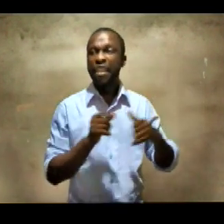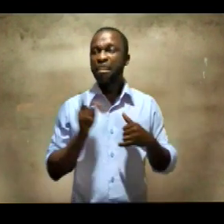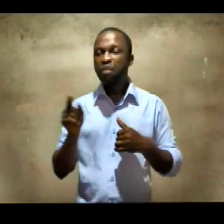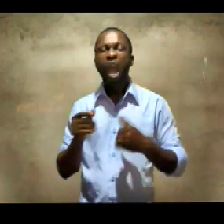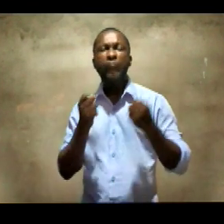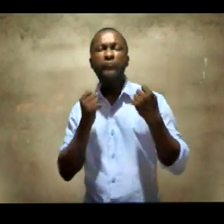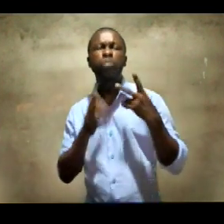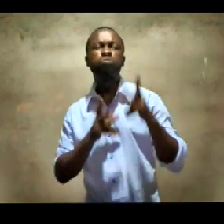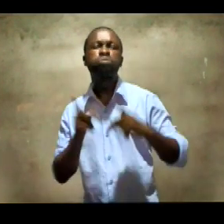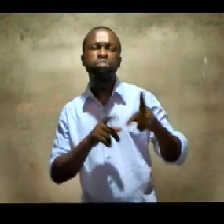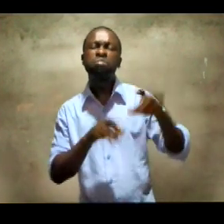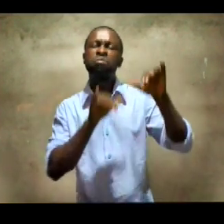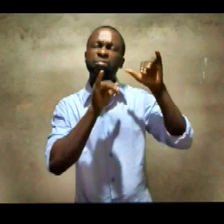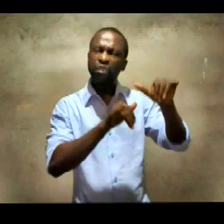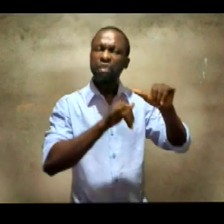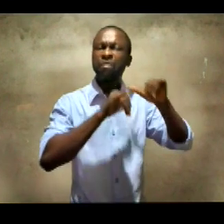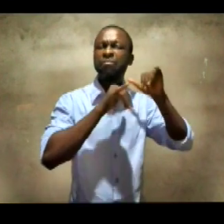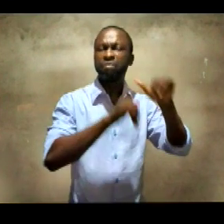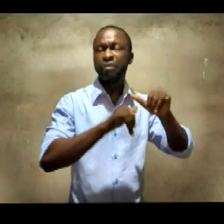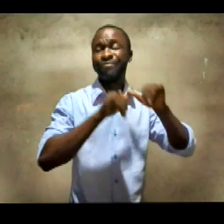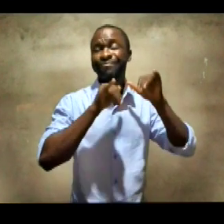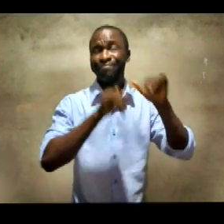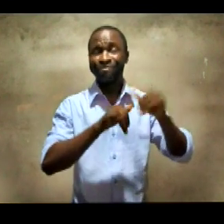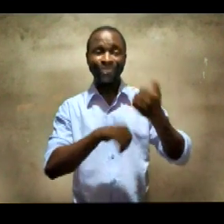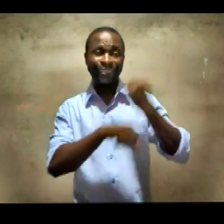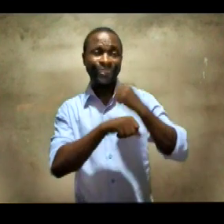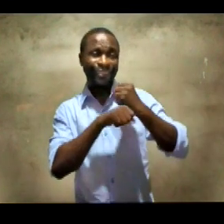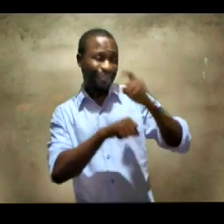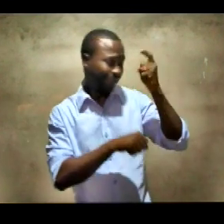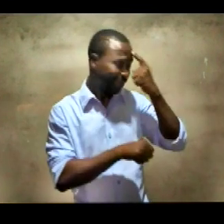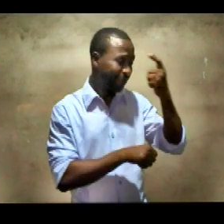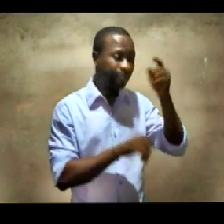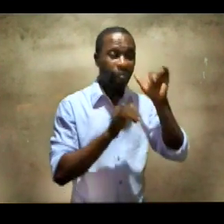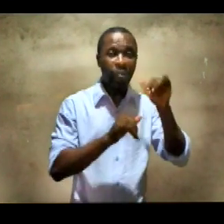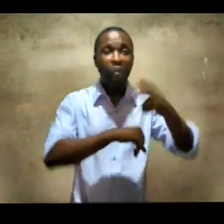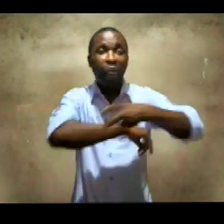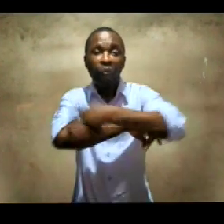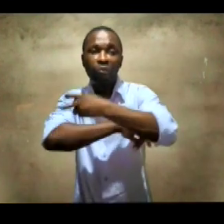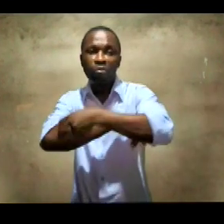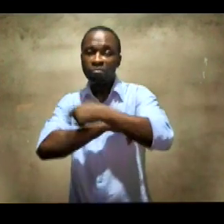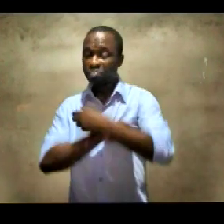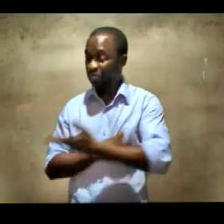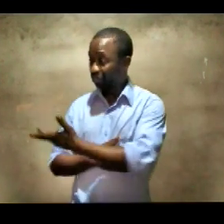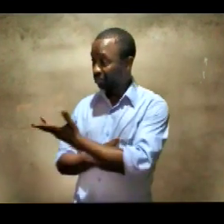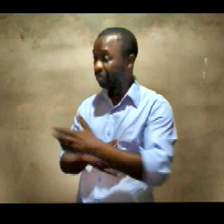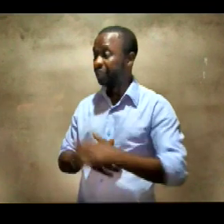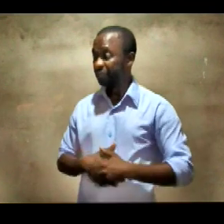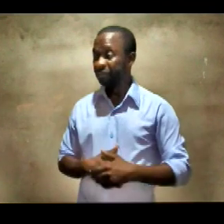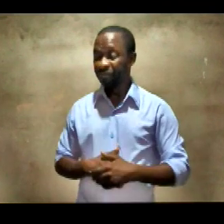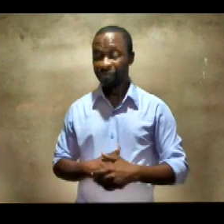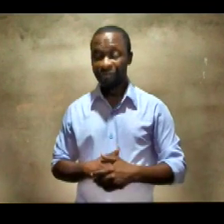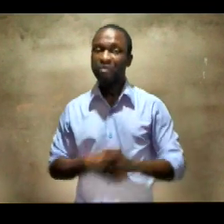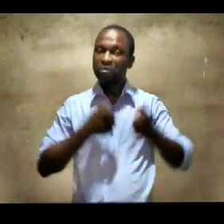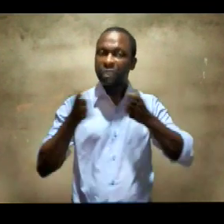du gouvernement entre 1995 et 2019, et Abdelmalek Sellal, qui a dirigé le gouvernement de 2014 à